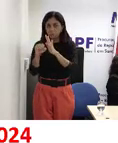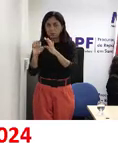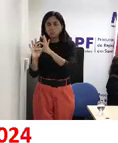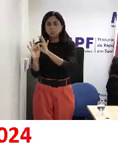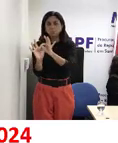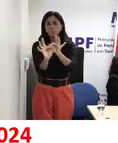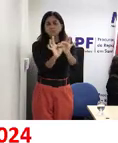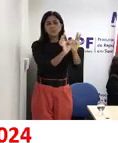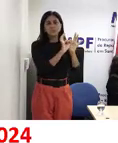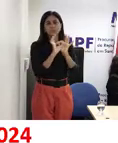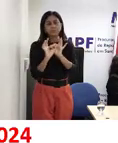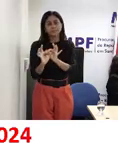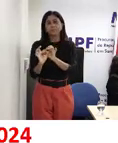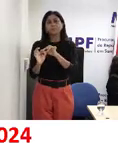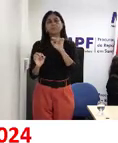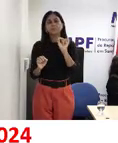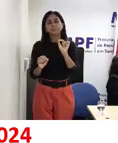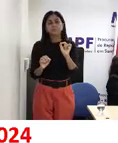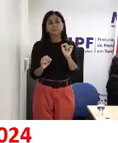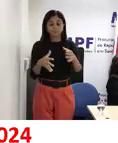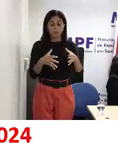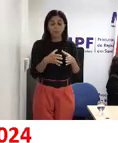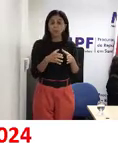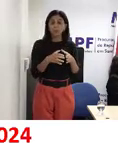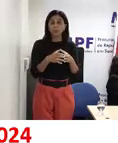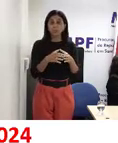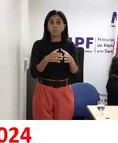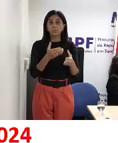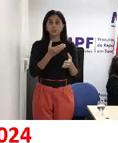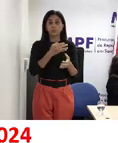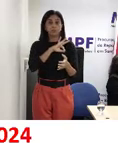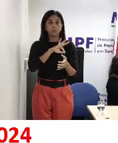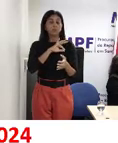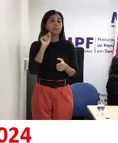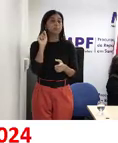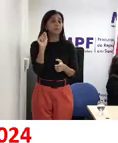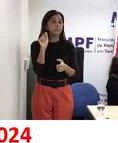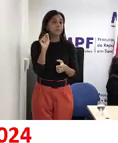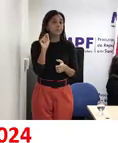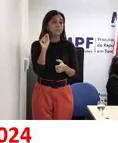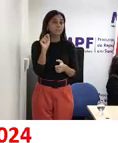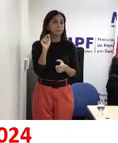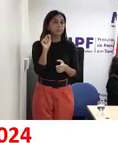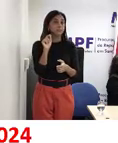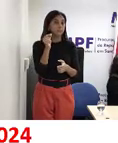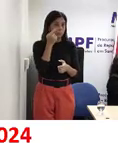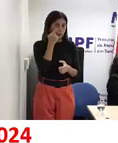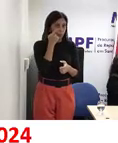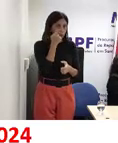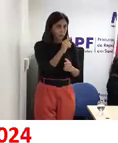assim e a orientação da nossa diretoria a gente tem que pontuar o quê Cheguei na